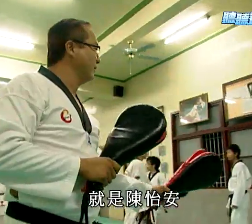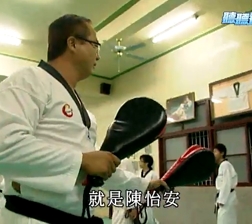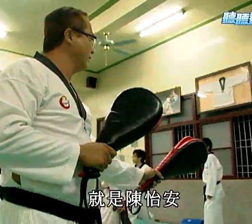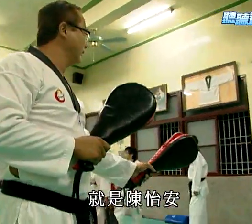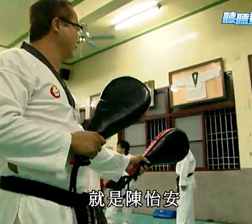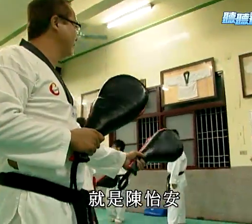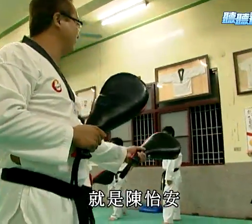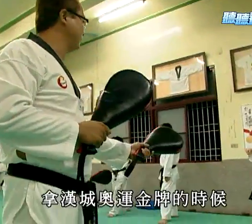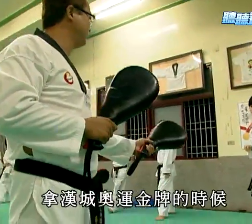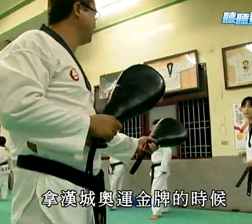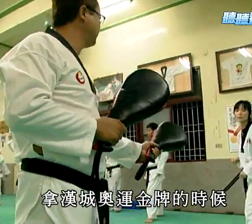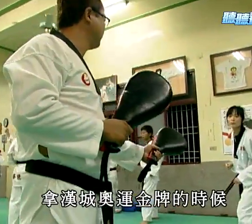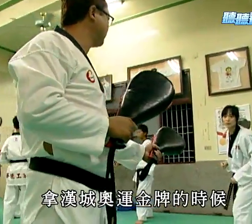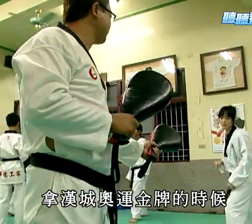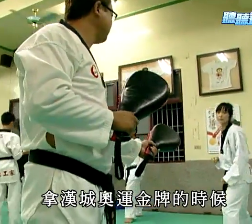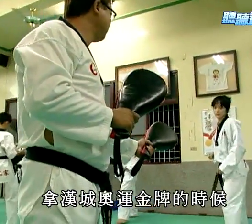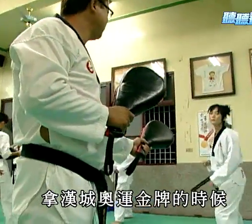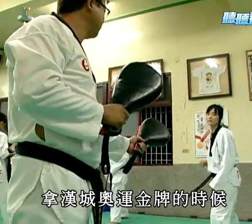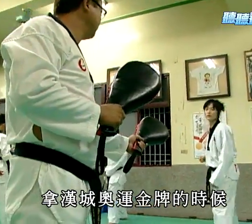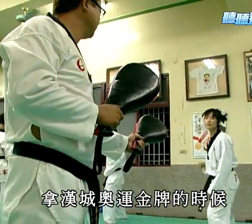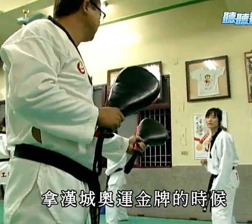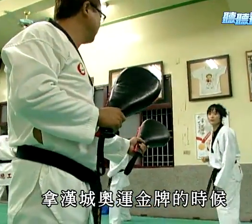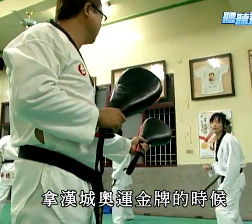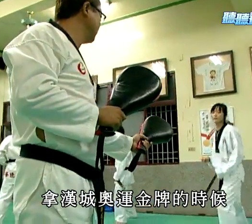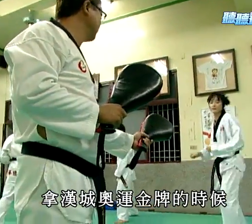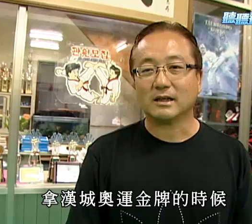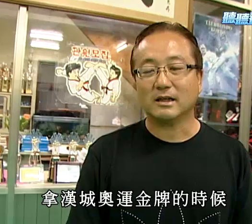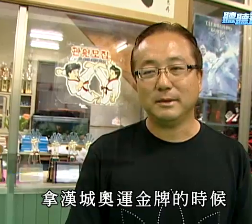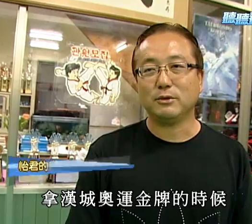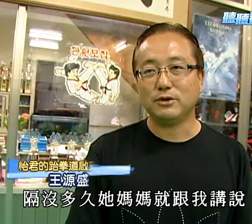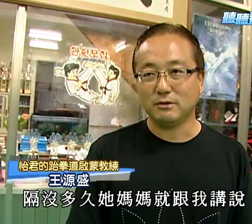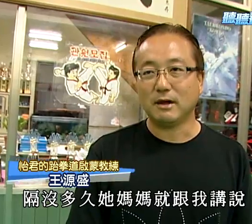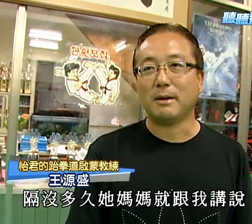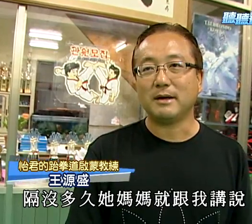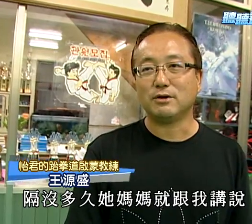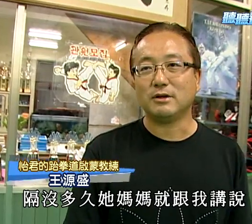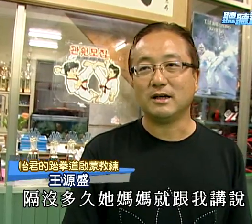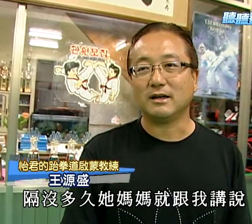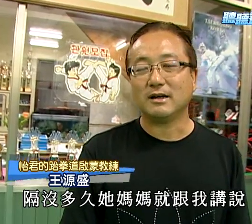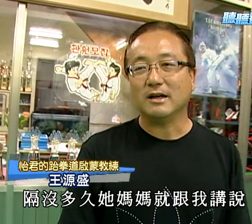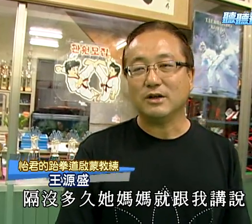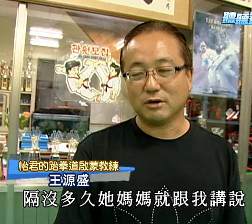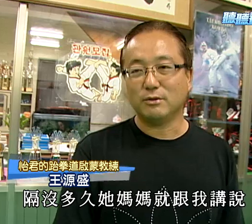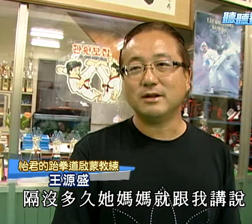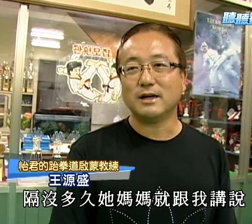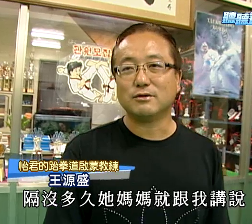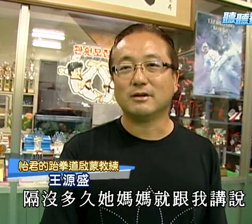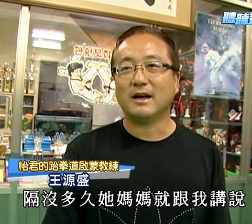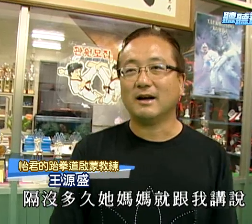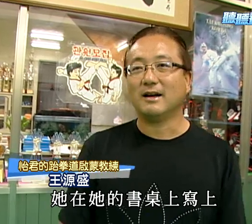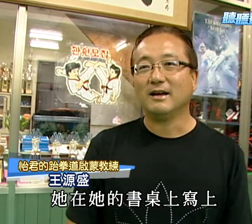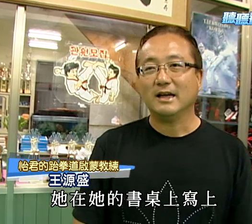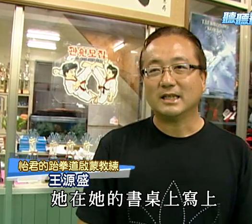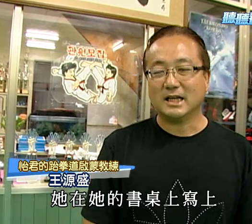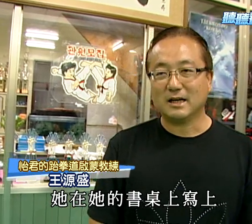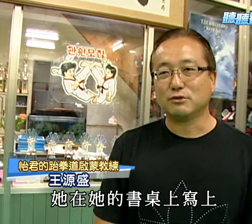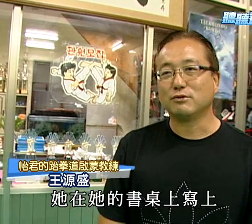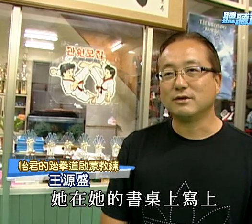安拿汉城奥运金牌的时候，隔没多久，他妈妈就跟我讲说，他在他的书桌上